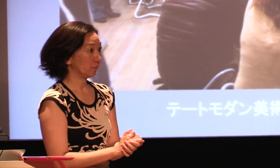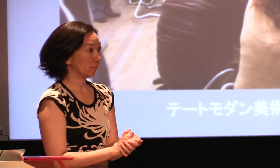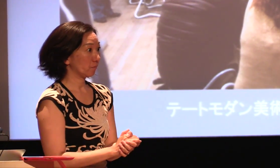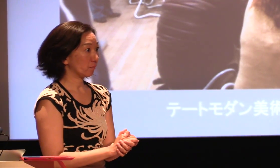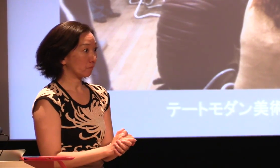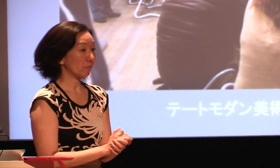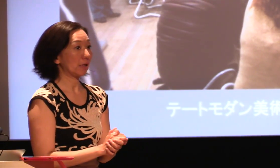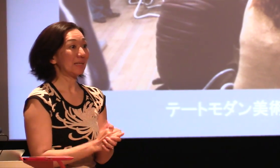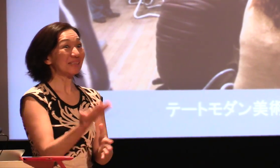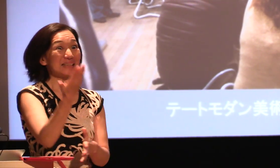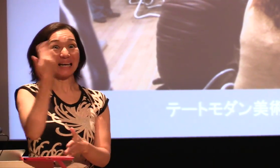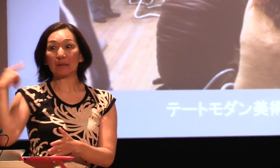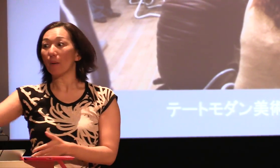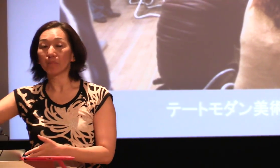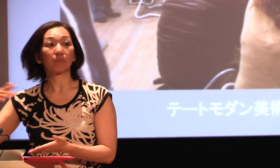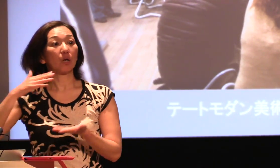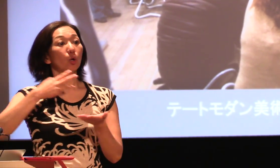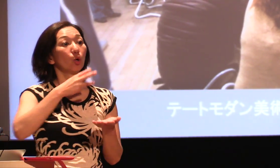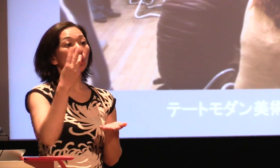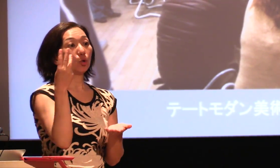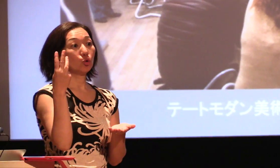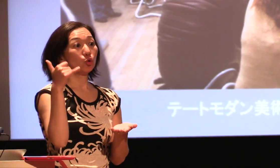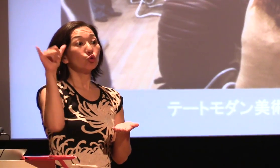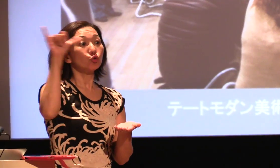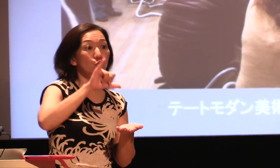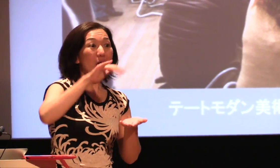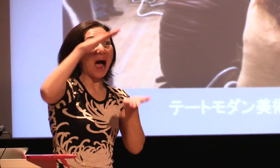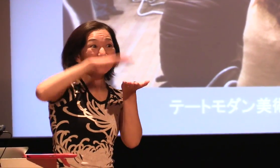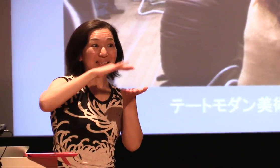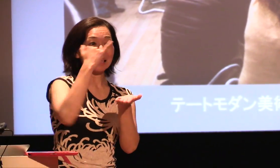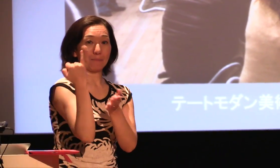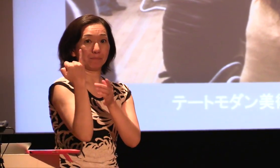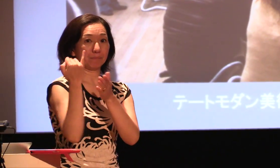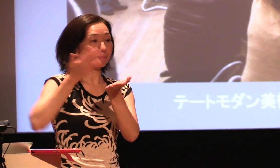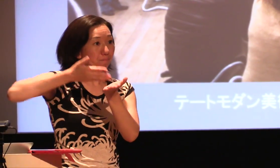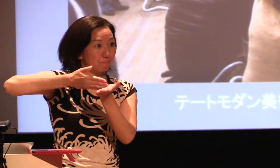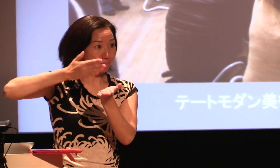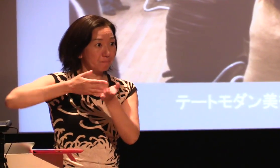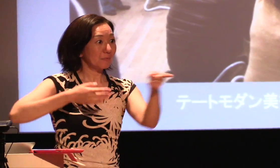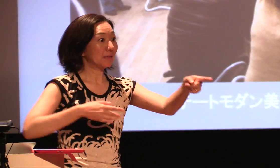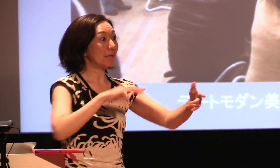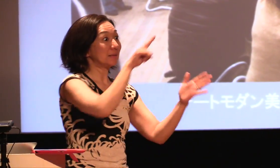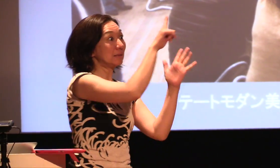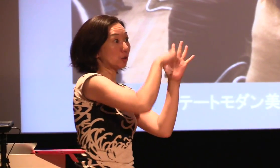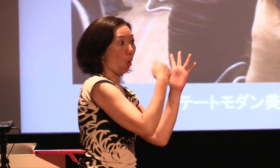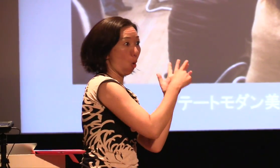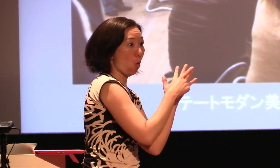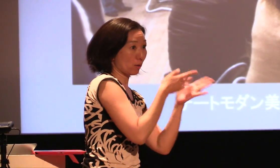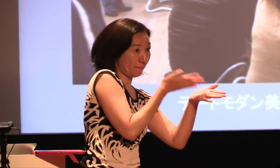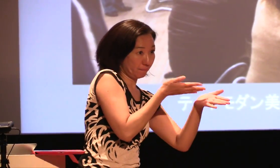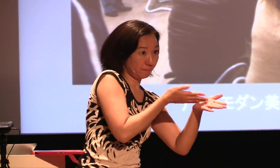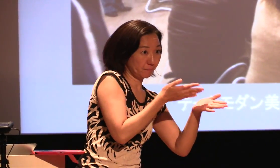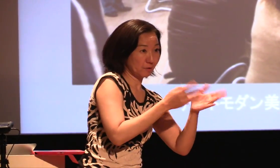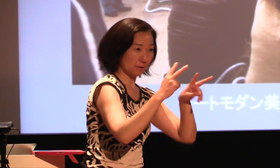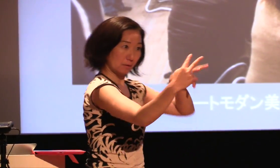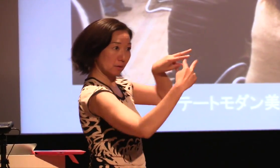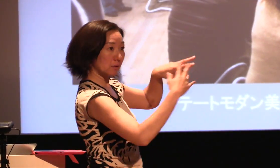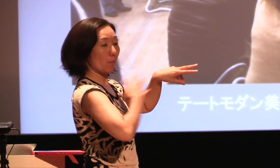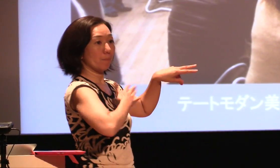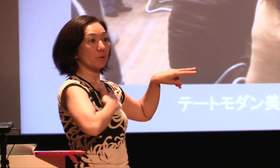ました。先ほど湯浅さんからのお話にもありましたように